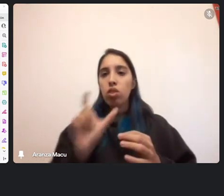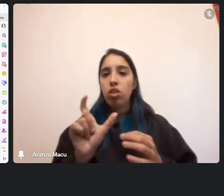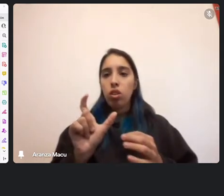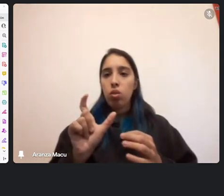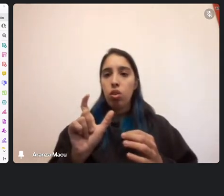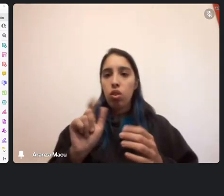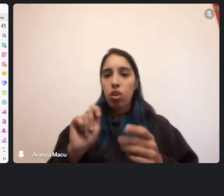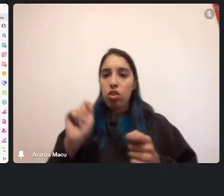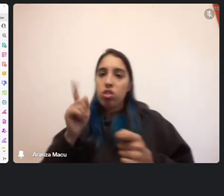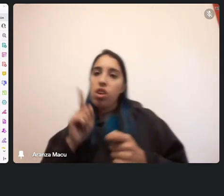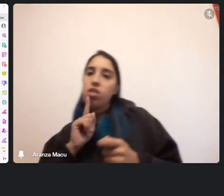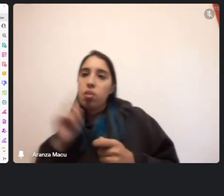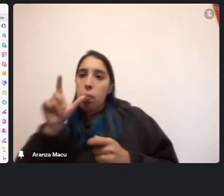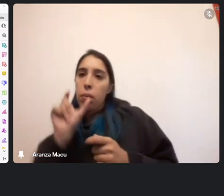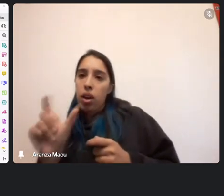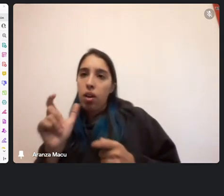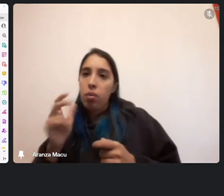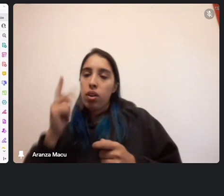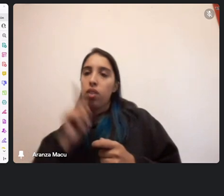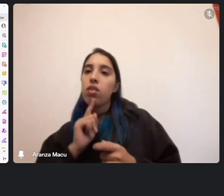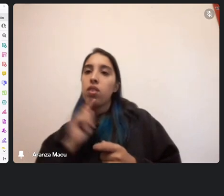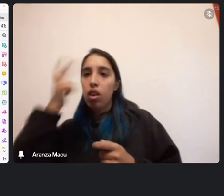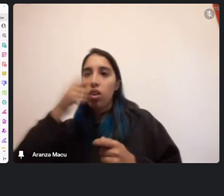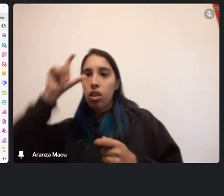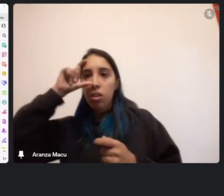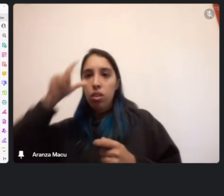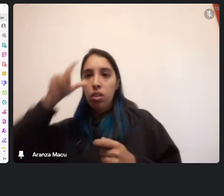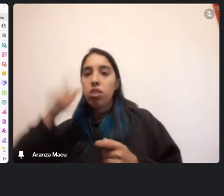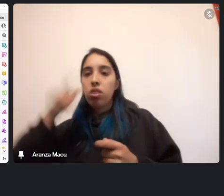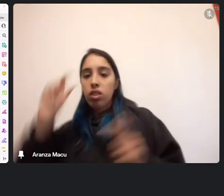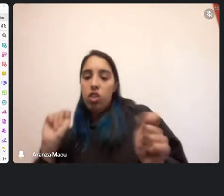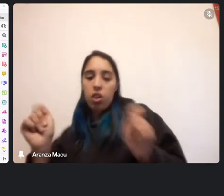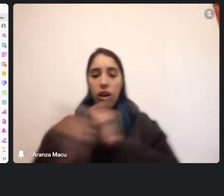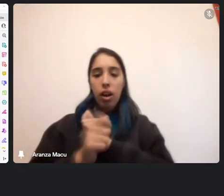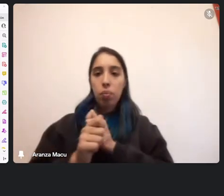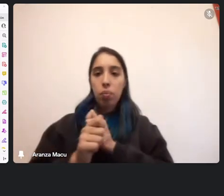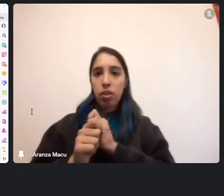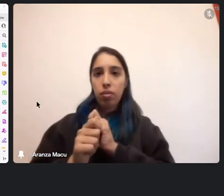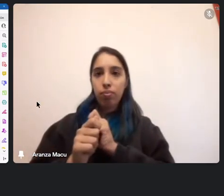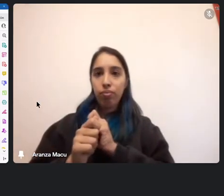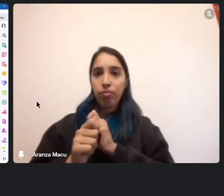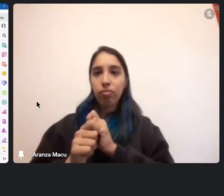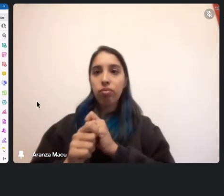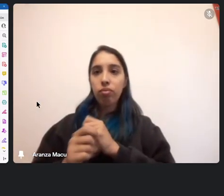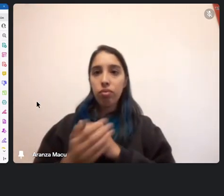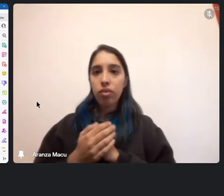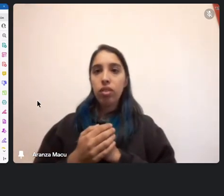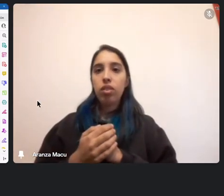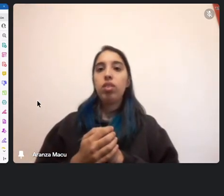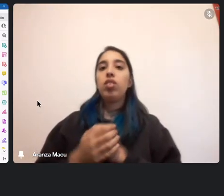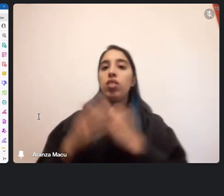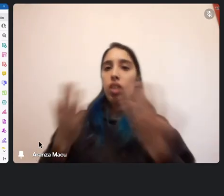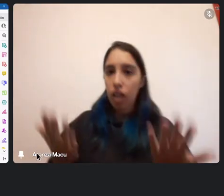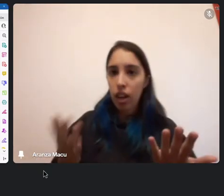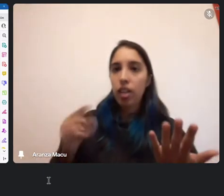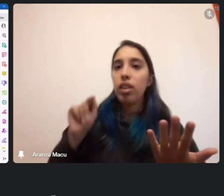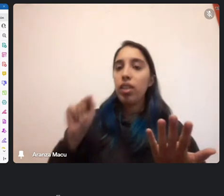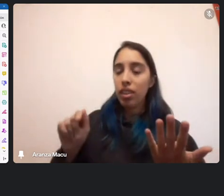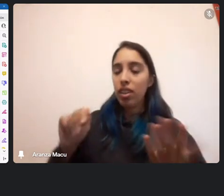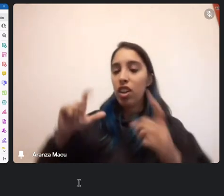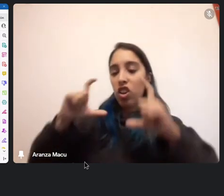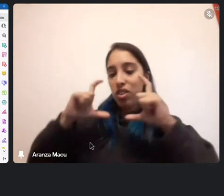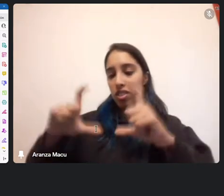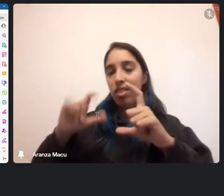En ese caso, eso es lo que le quería preguntar. En ese caso, va entre corchetes. Claro, igual que